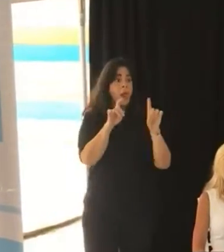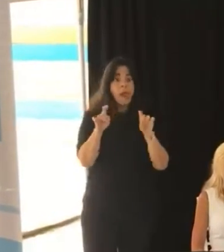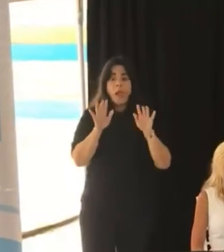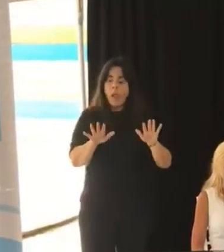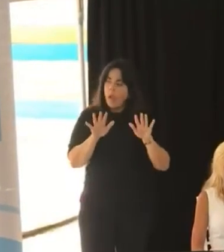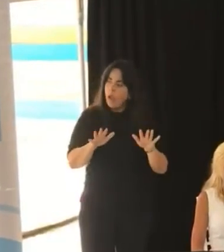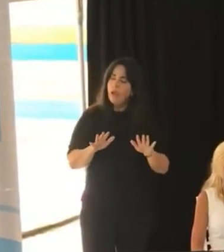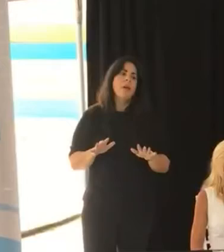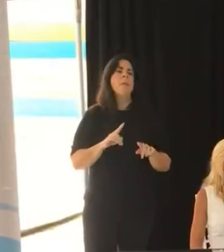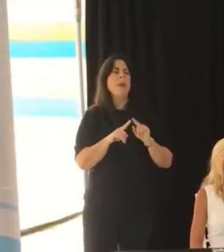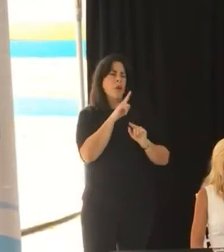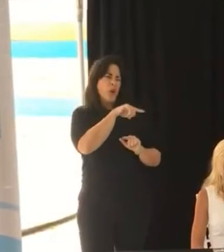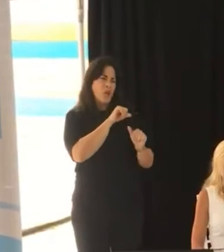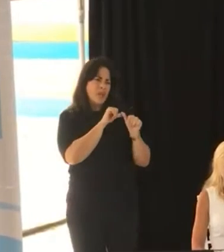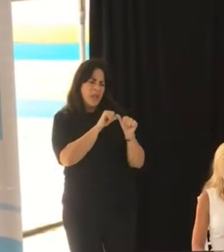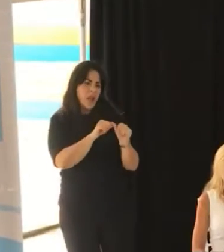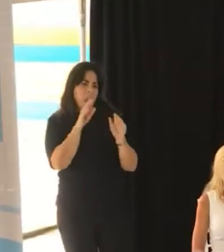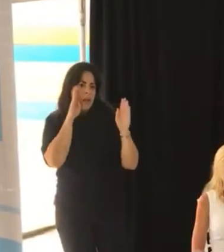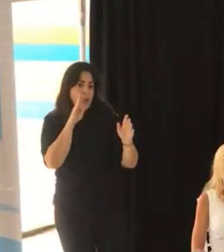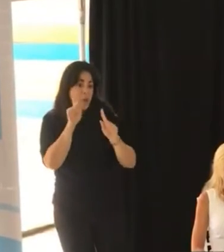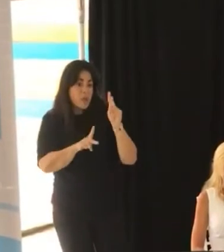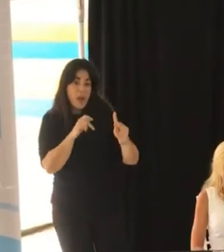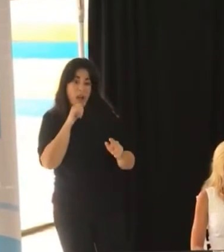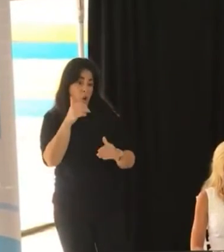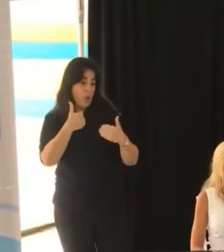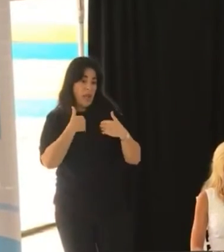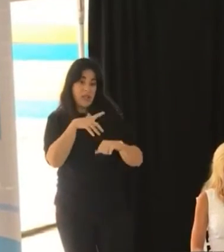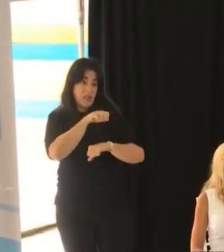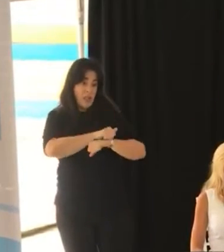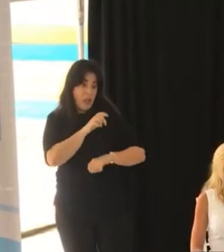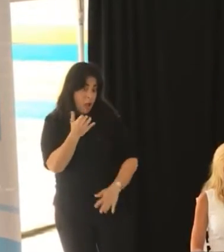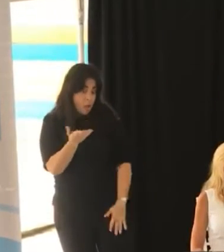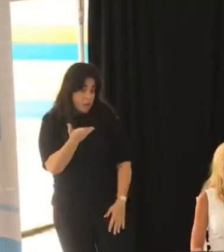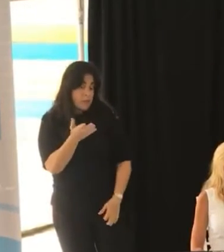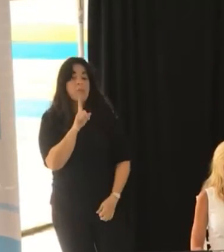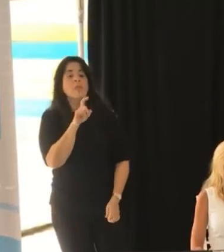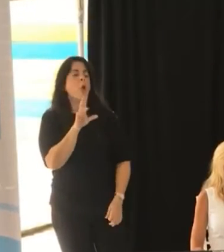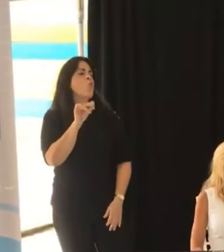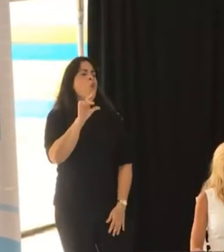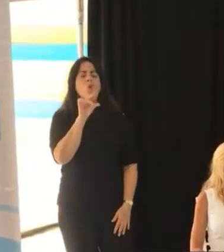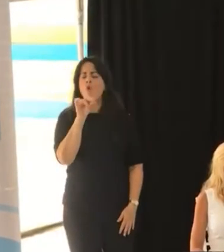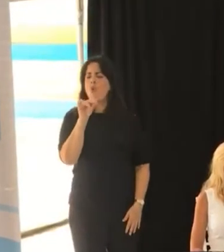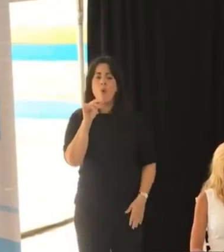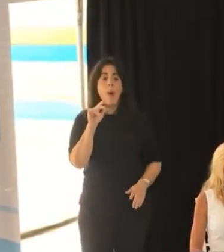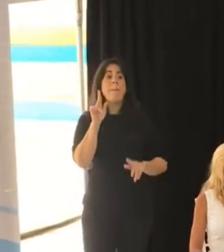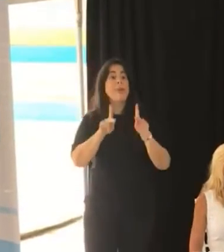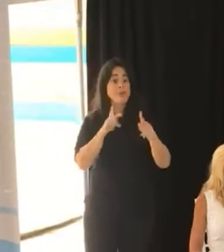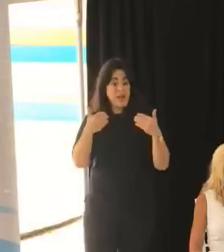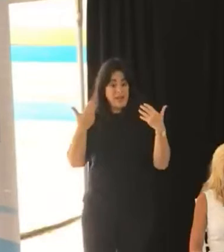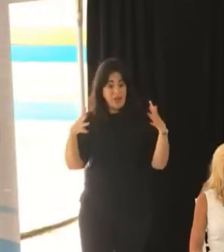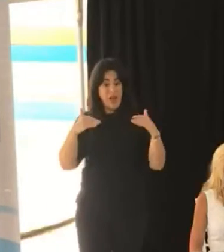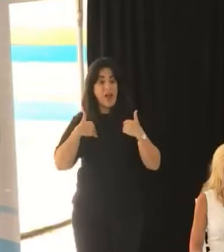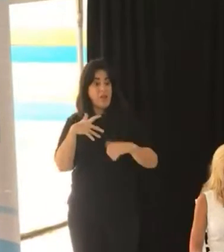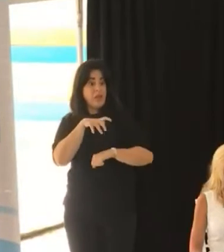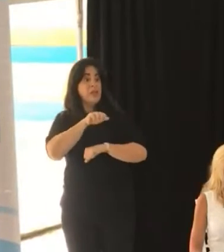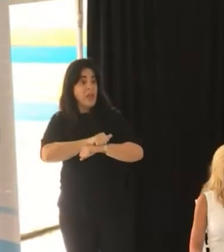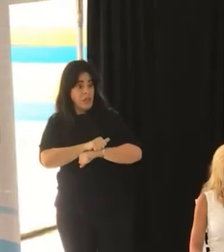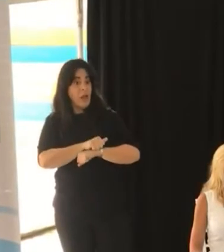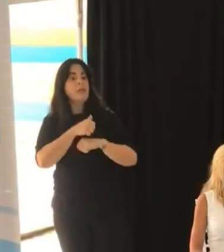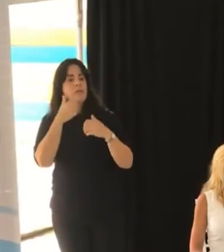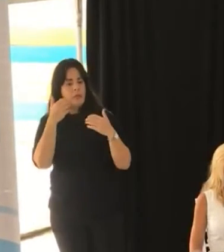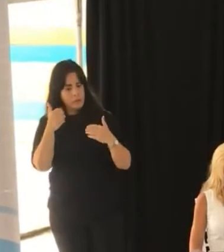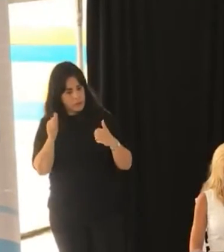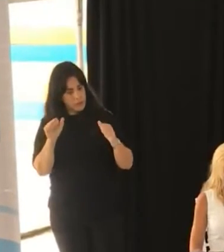ellos siguen vacunando personas sin turno. No. Se siguen vacunando personas con turnos. Allí hay personas con...